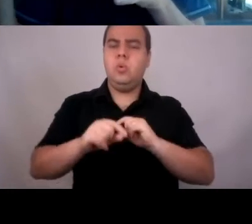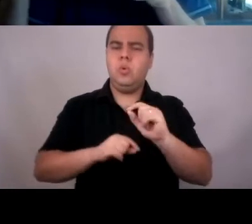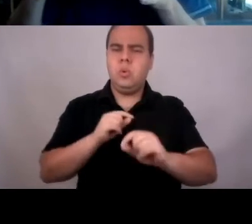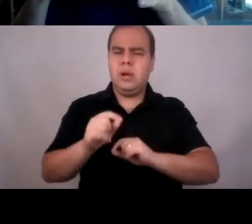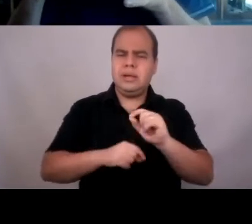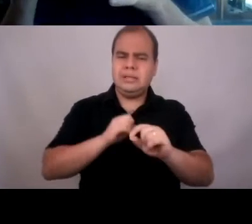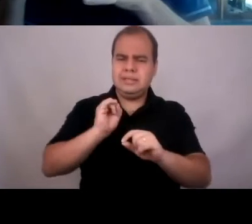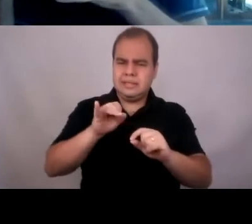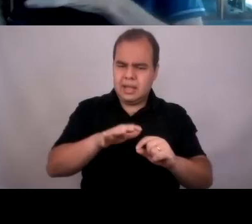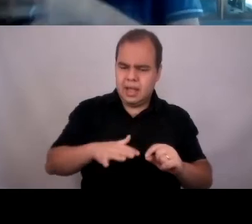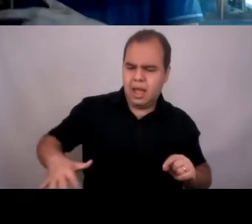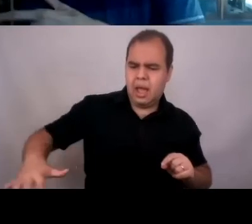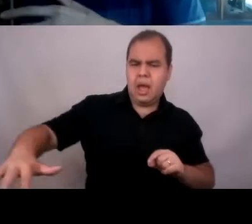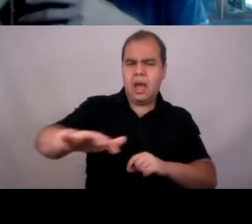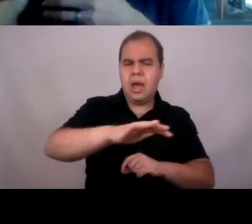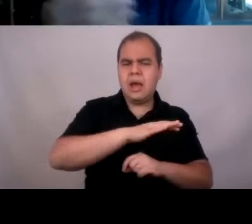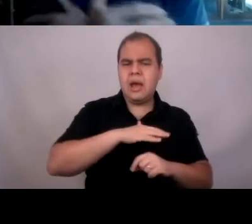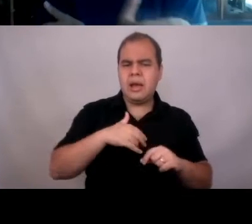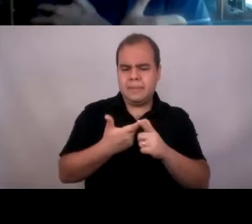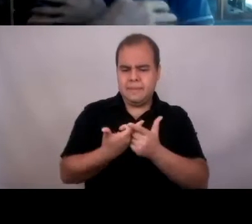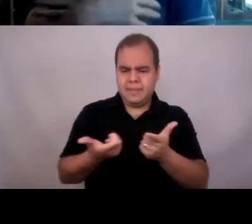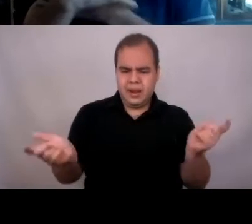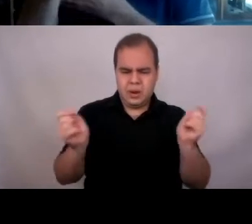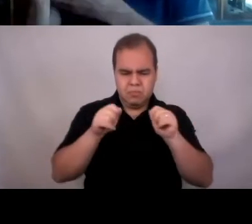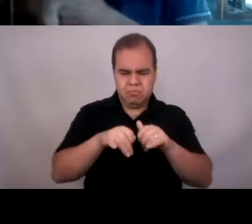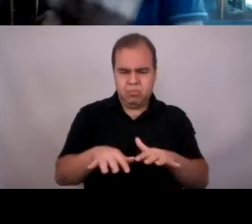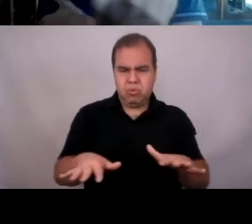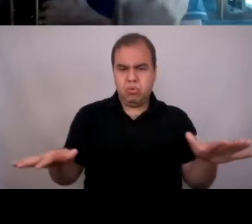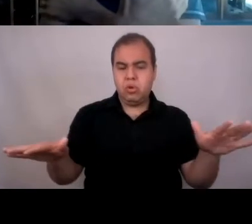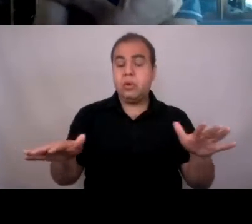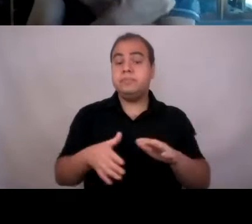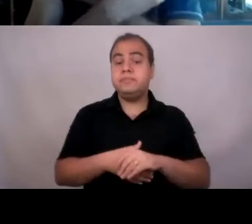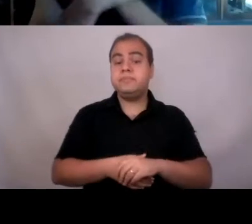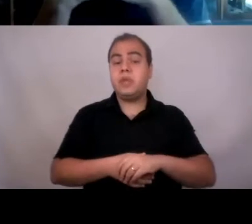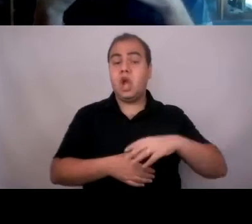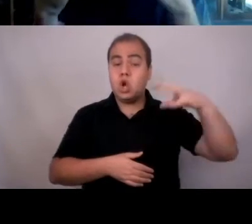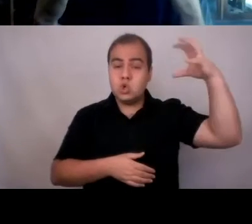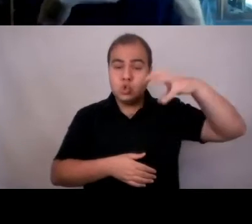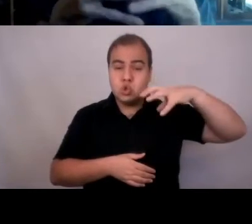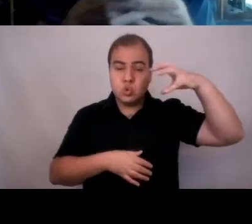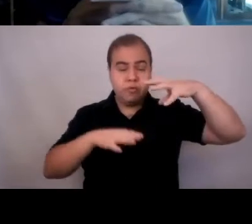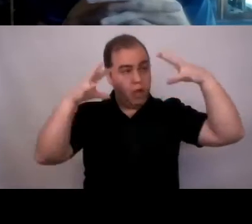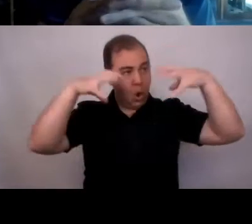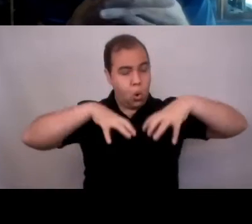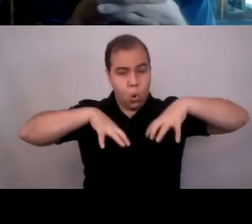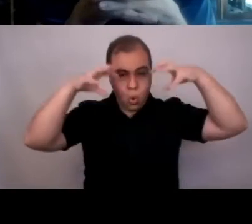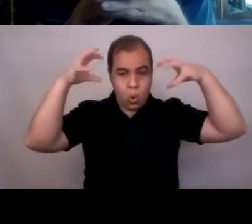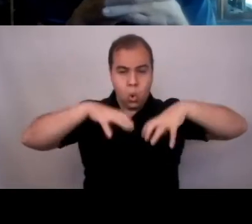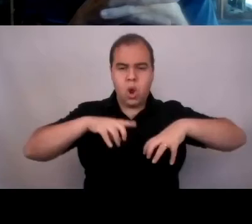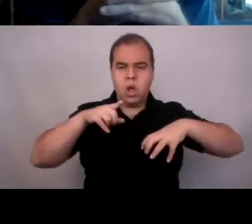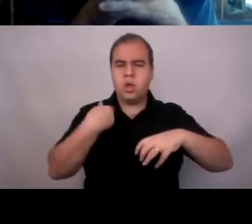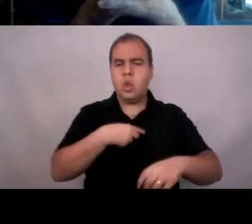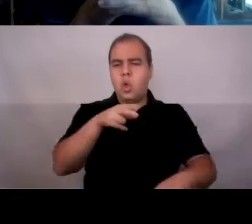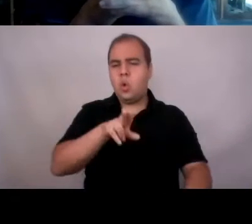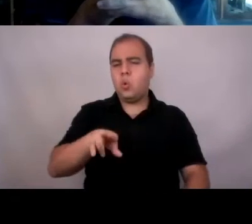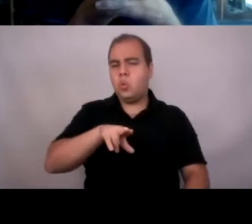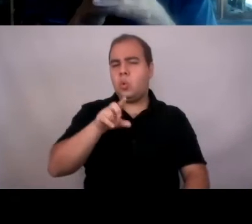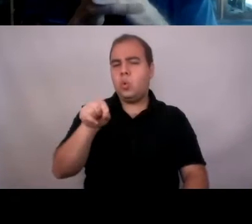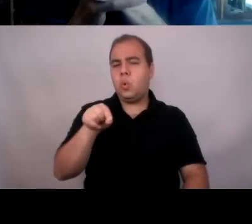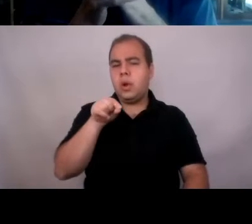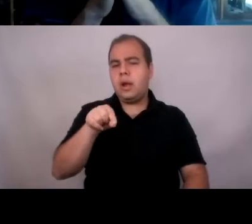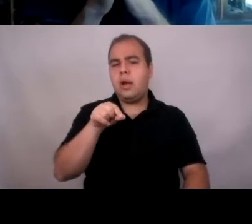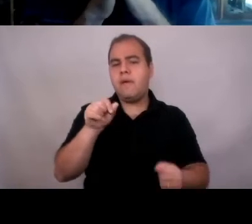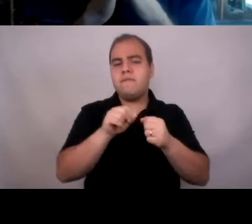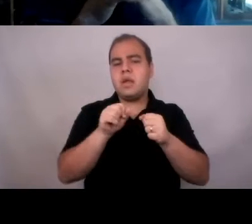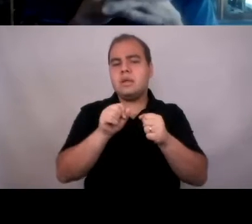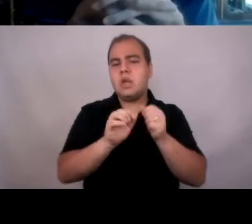impermeabilizada é a área, maior é o escoamento de água. Que chuva que a gente usa para fazer um